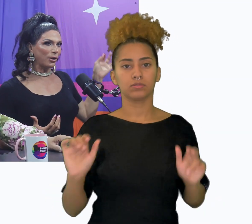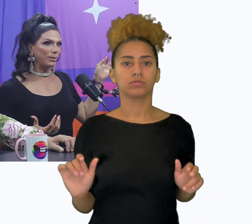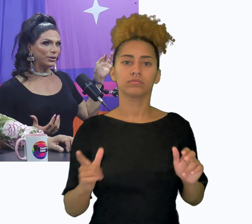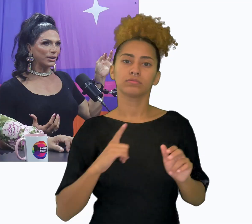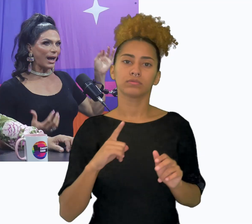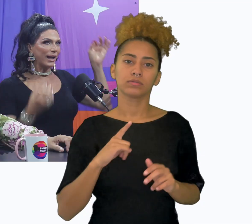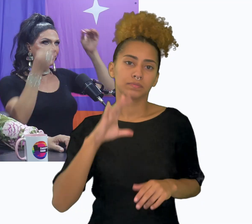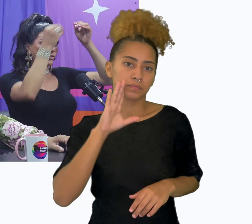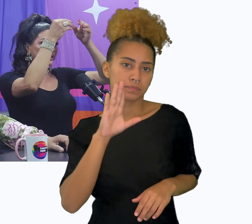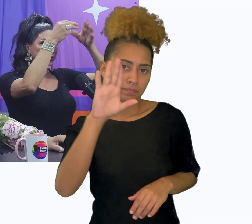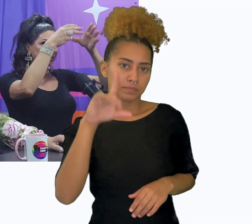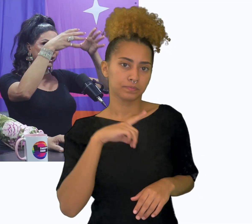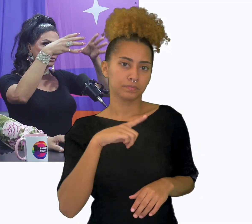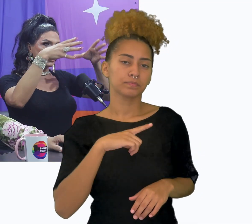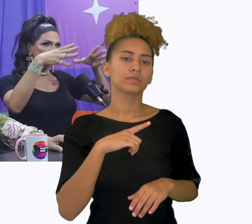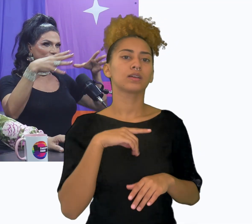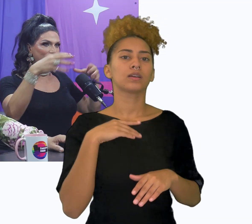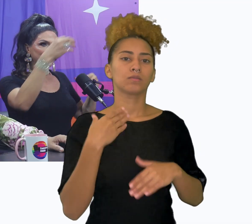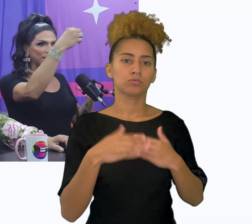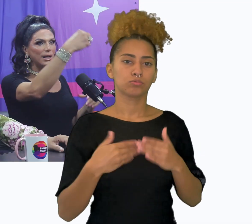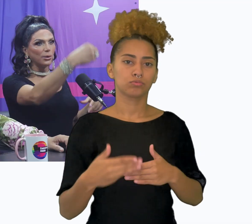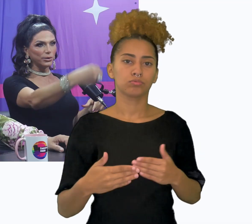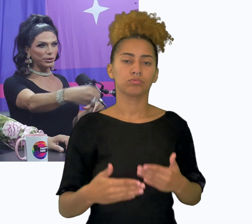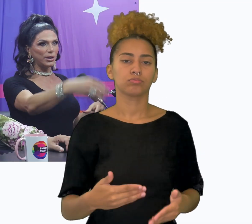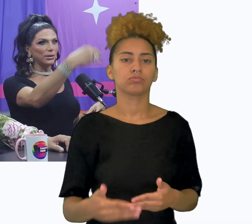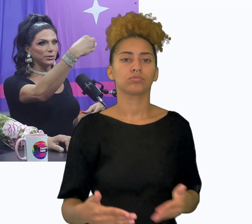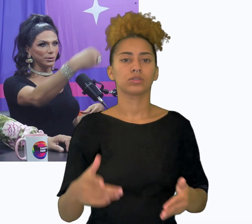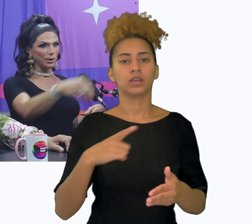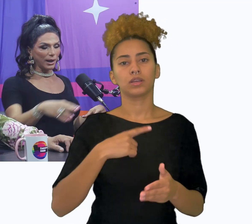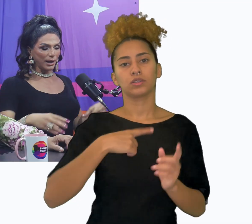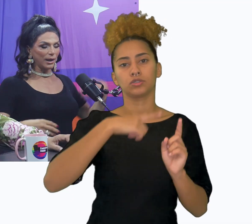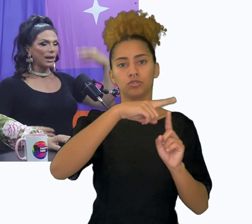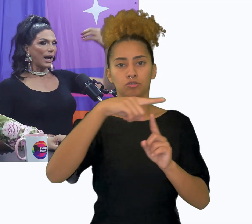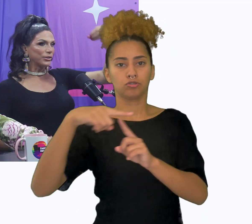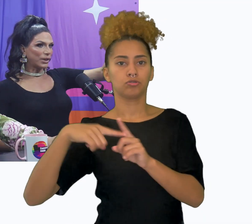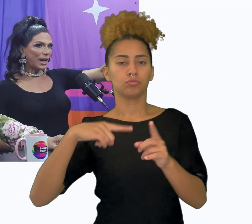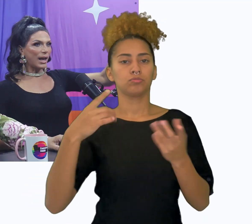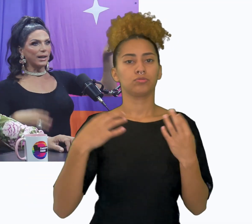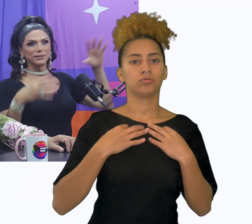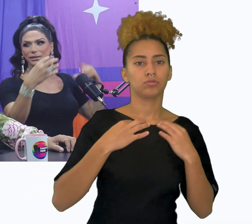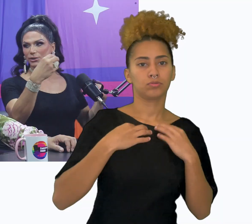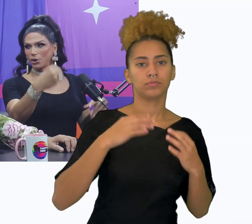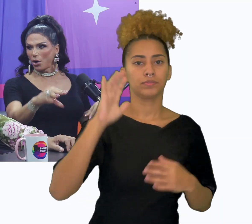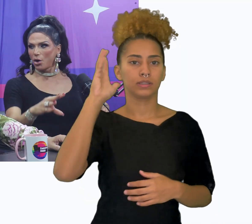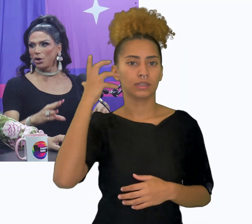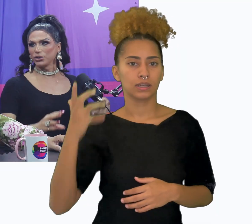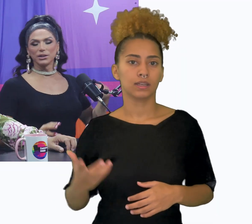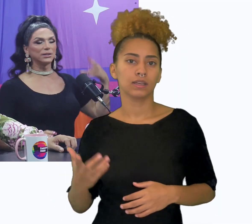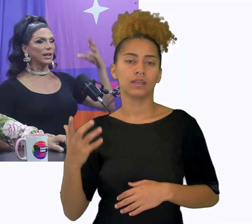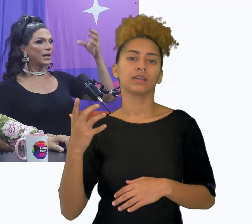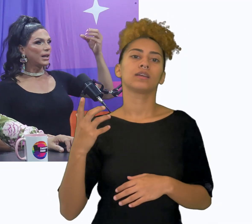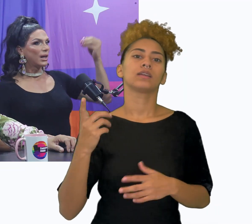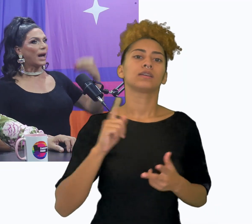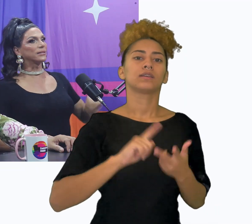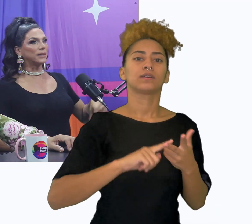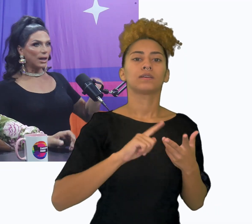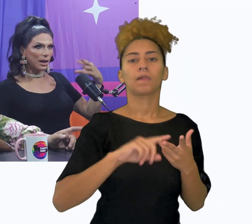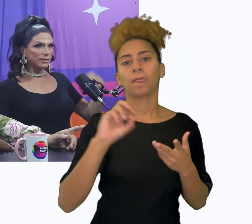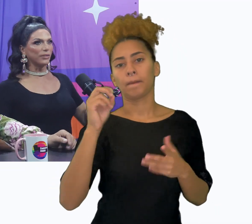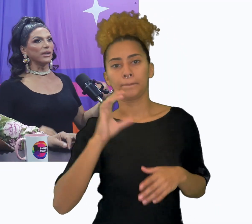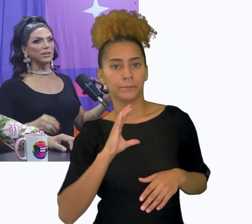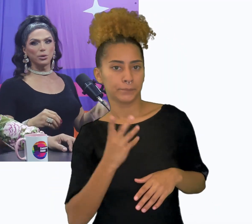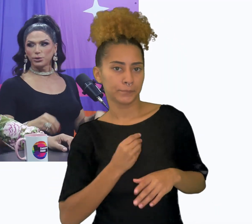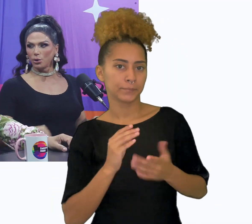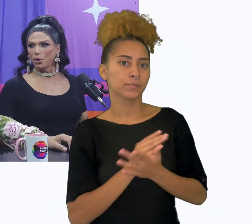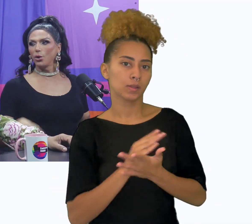ator transformista. Sim. Aí vem descendo os segmentos, os estilos, as drags, as andrógenas, né? As